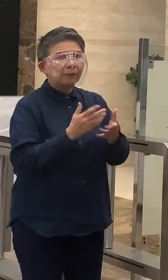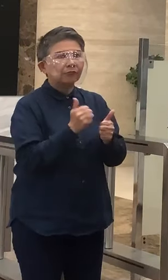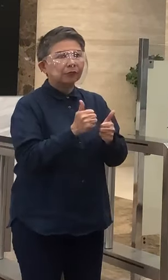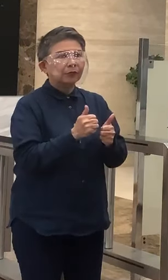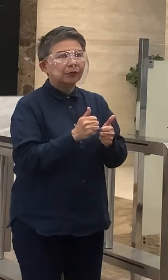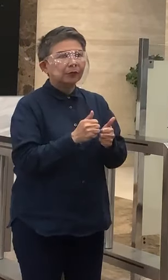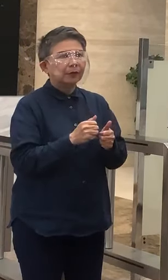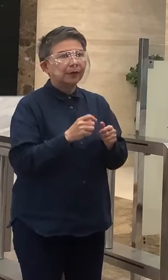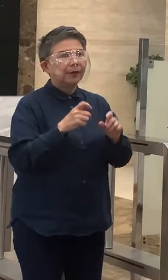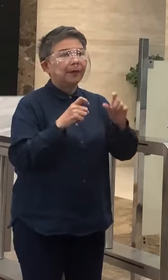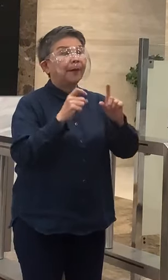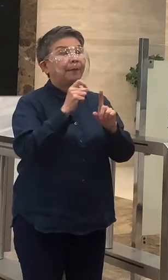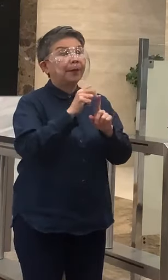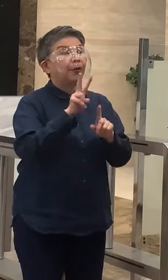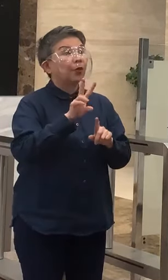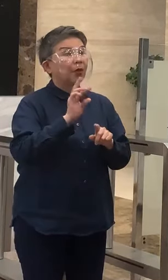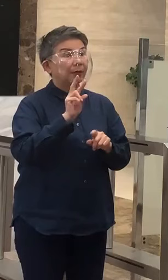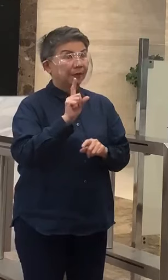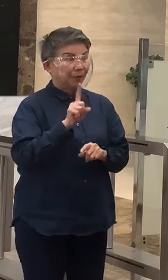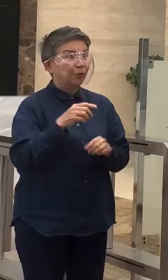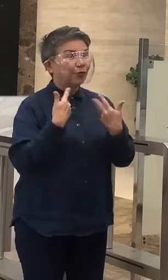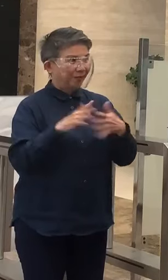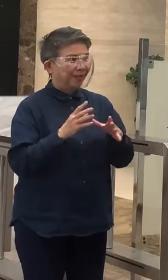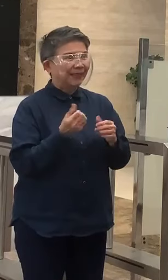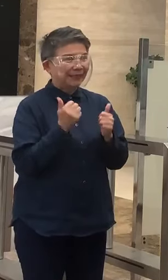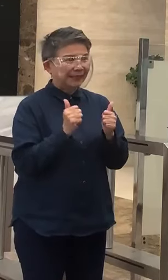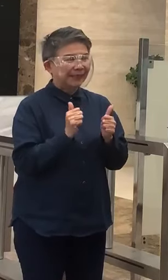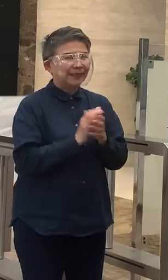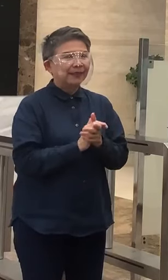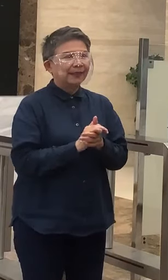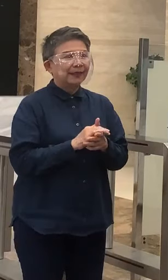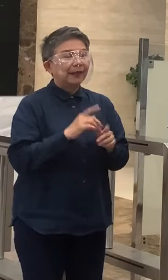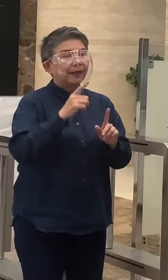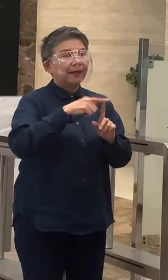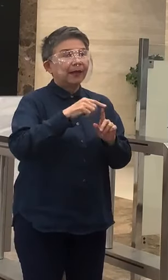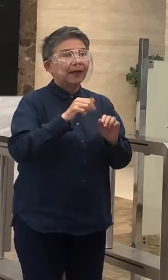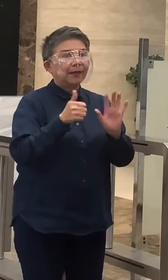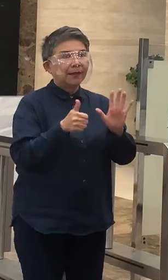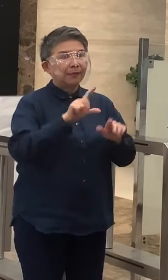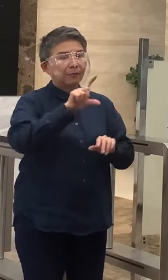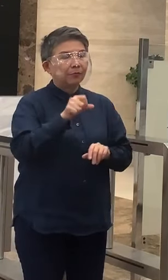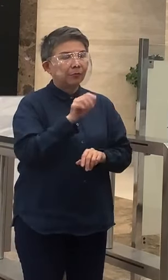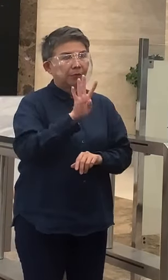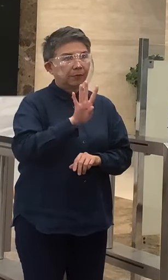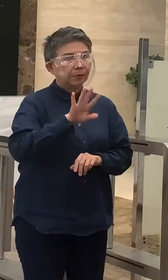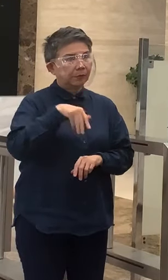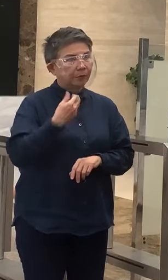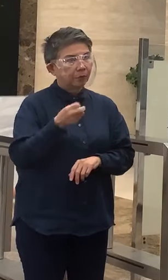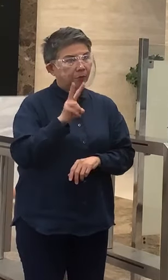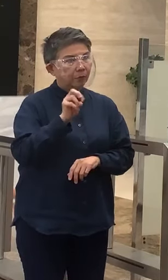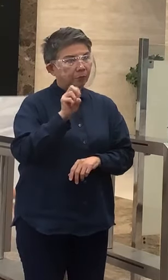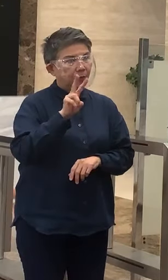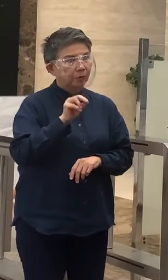atau timnya tutup dan pada tanggal nah April